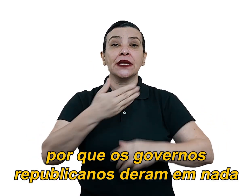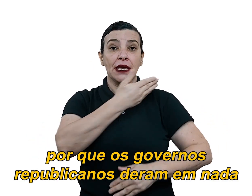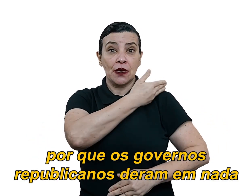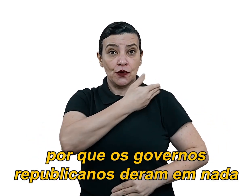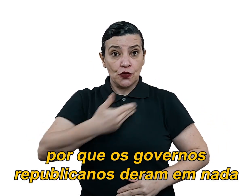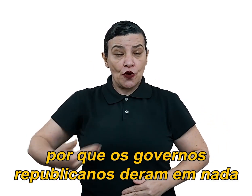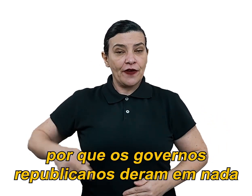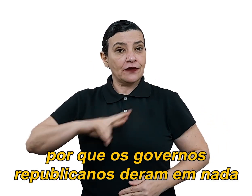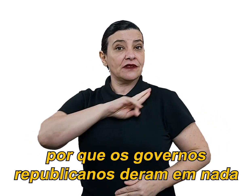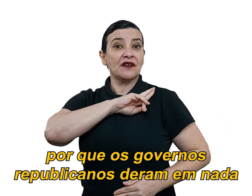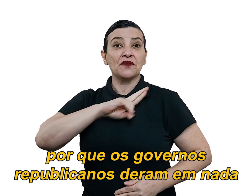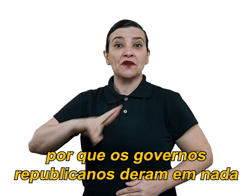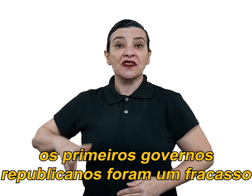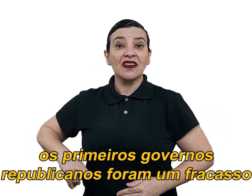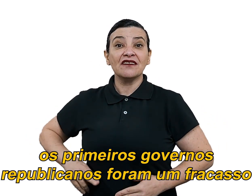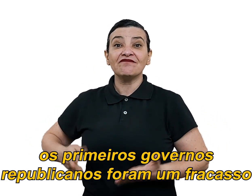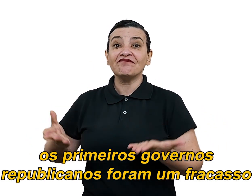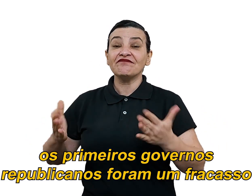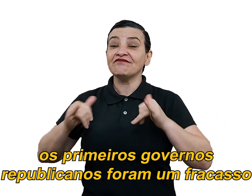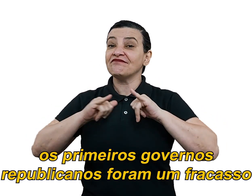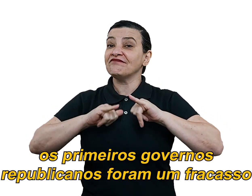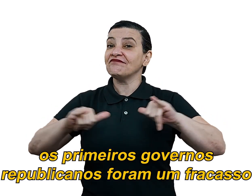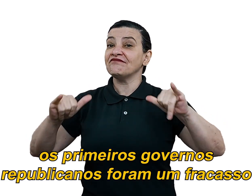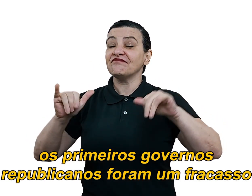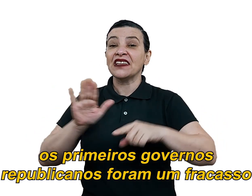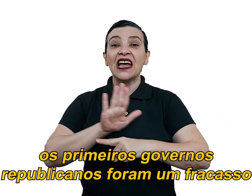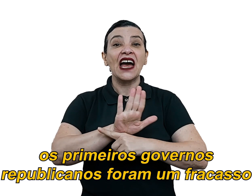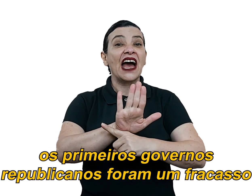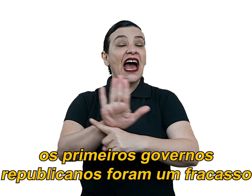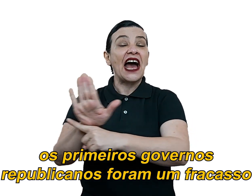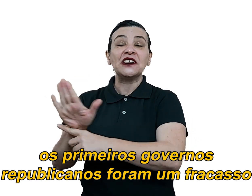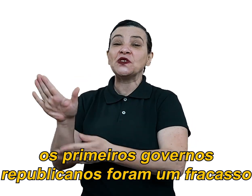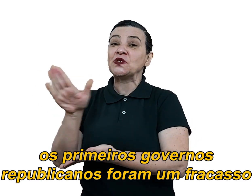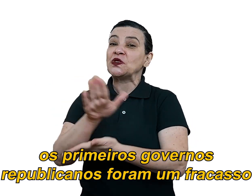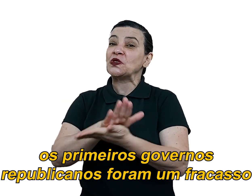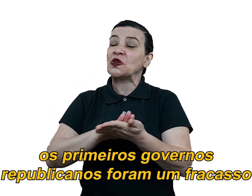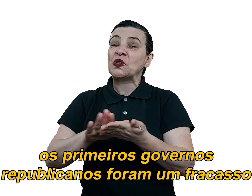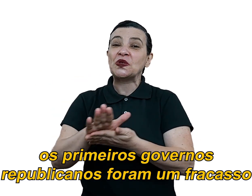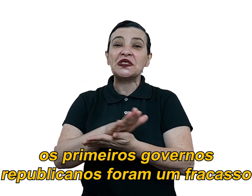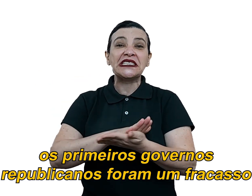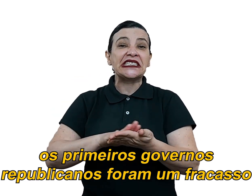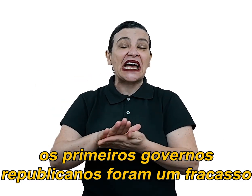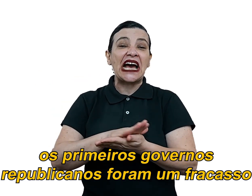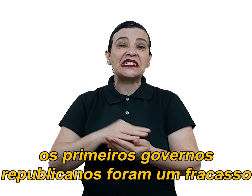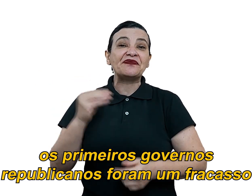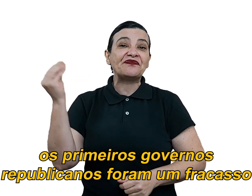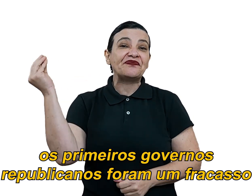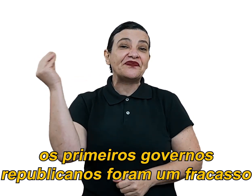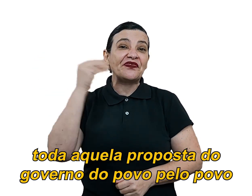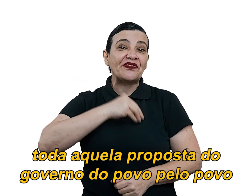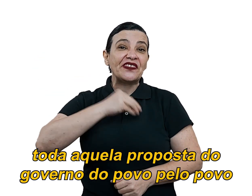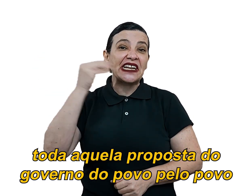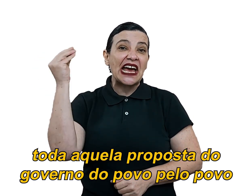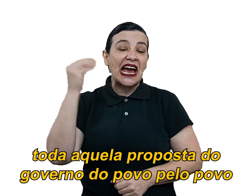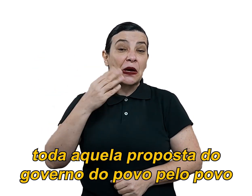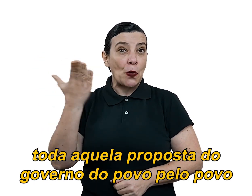governos republicanos deram em nada. Uhum. Os primeiros governos republicanos foram um fracasso. Toda aquela